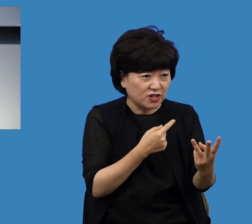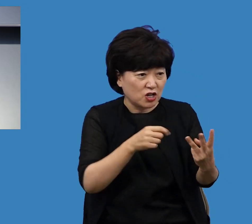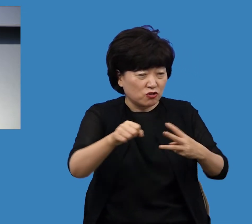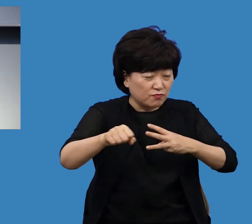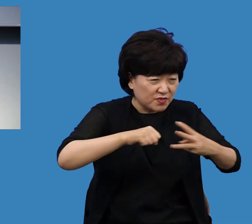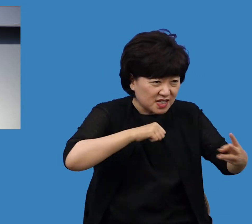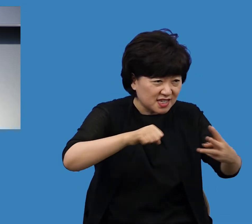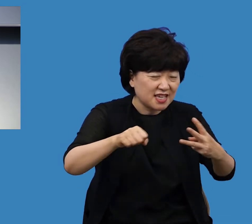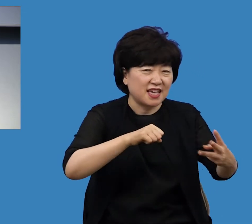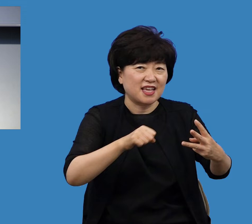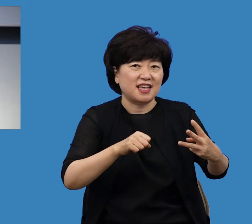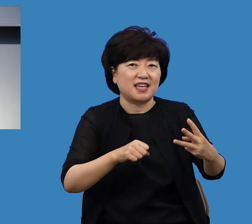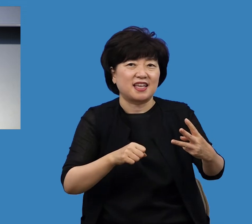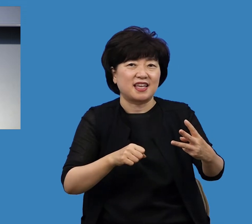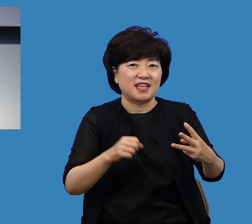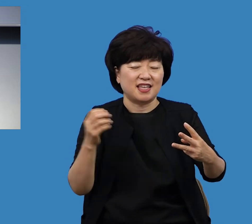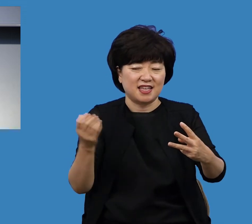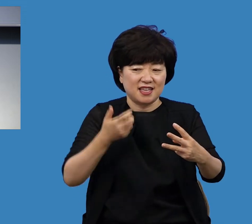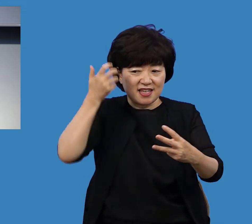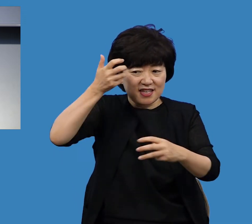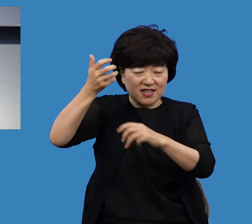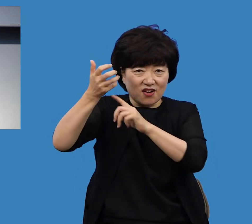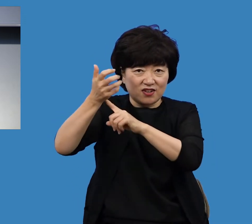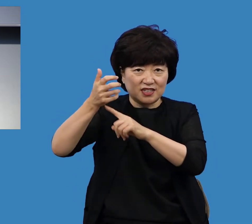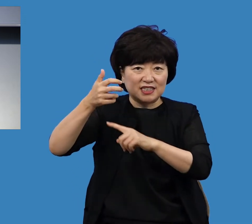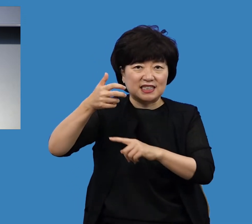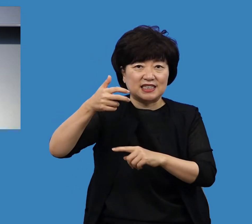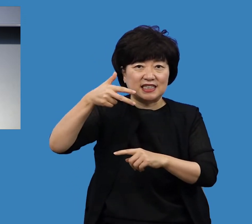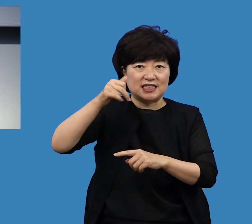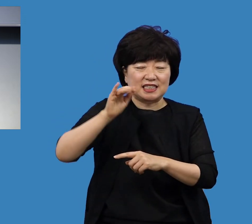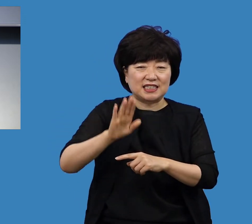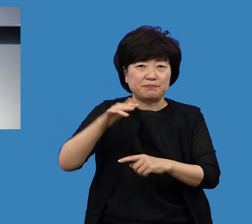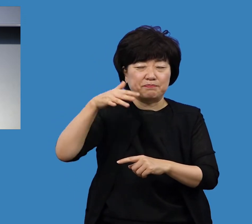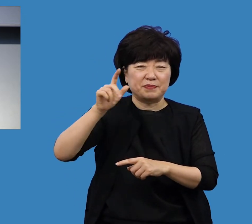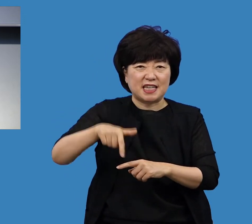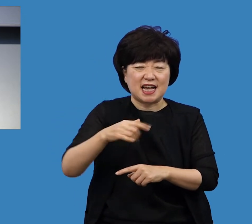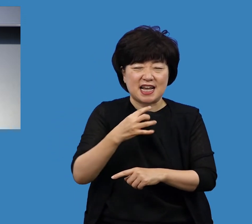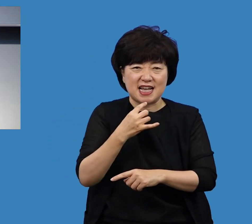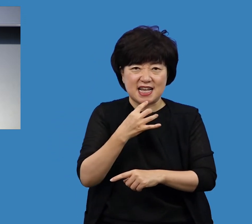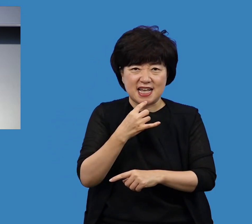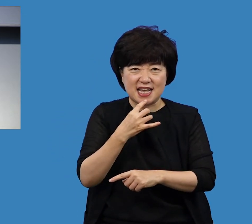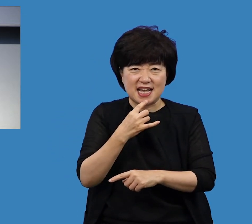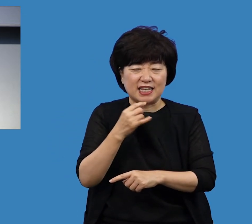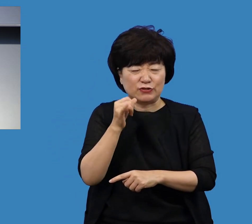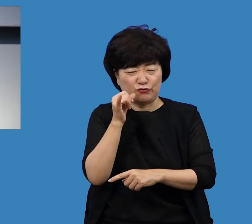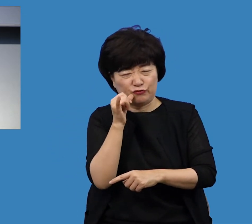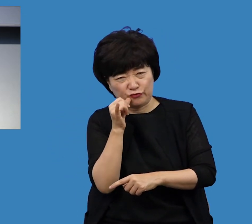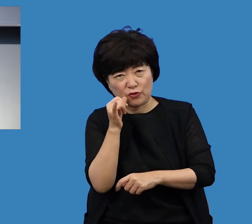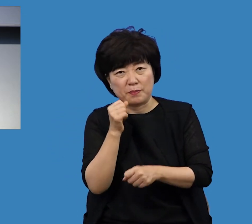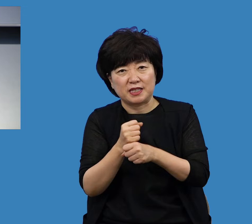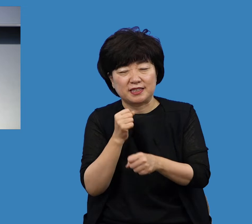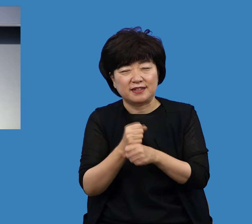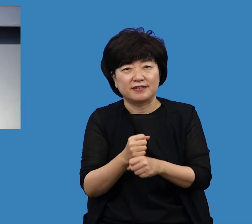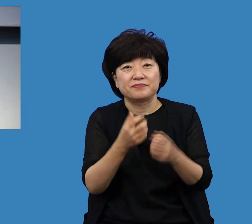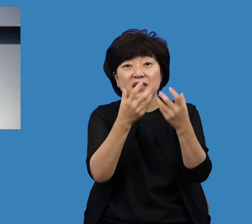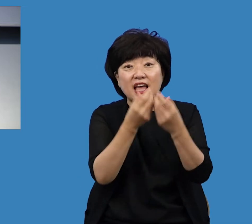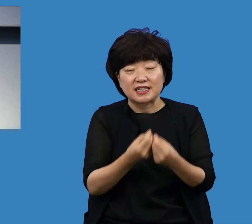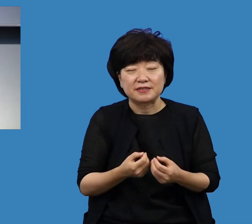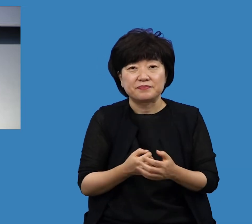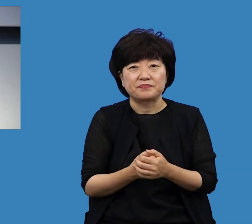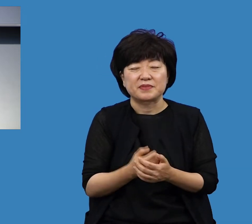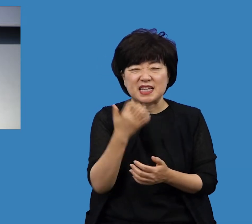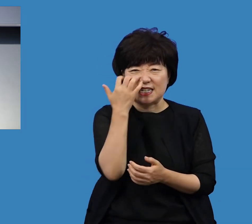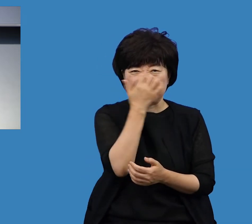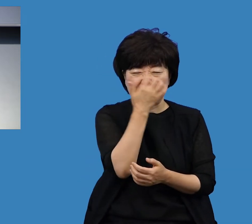움직이게 합니다. 그래서 영은 집착과 중독으로 이어지기도 합니다. 이해가 되셨어요? 자, 몇 가지 예를 들어봅시다.